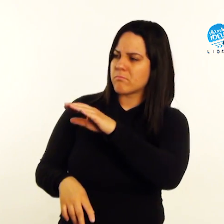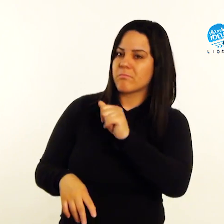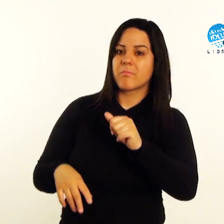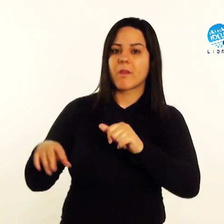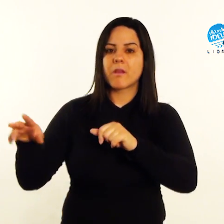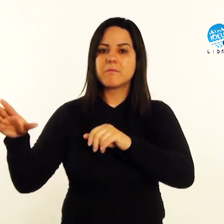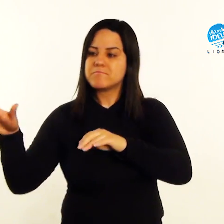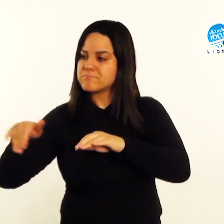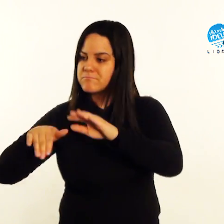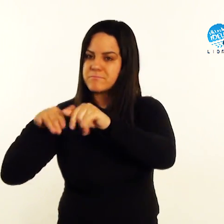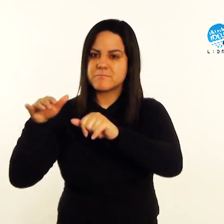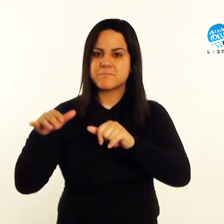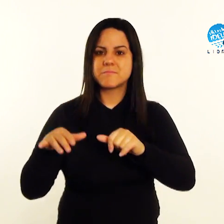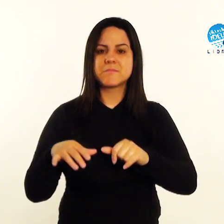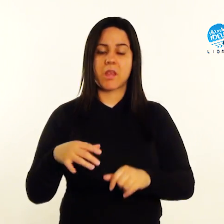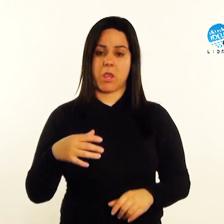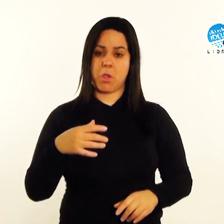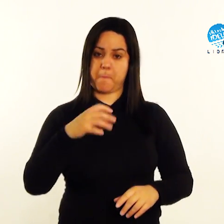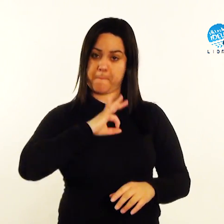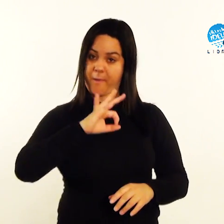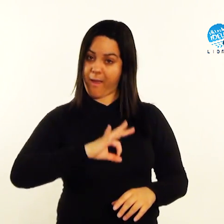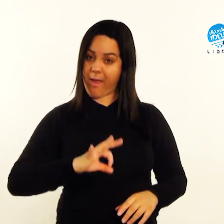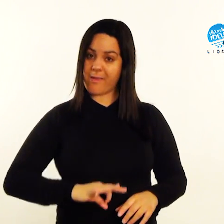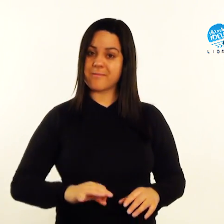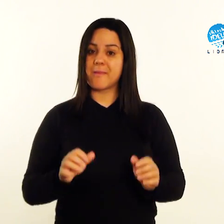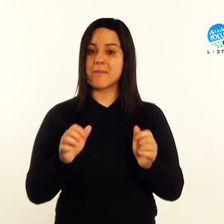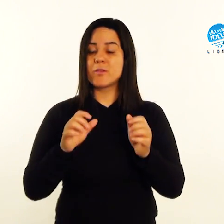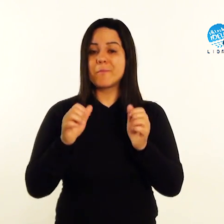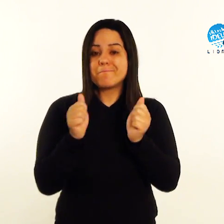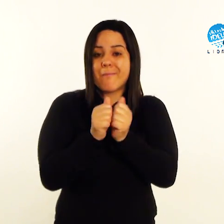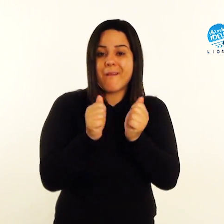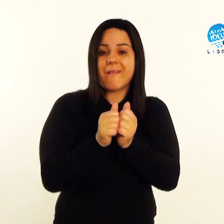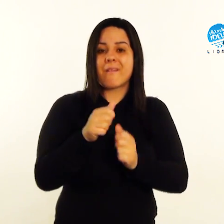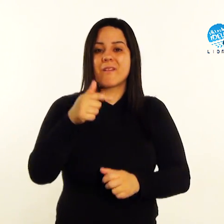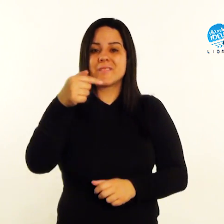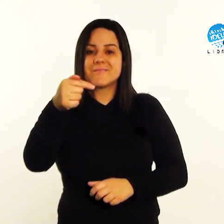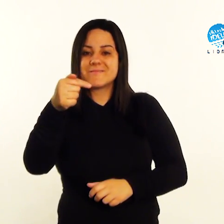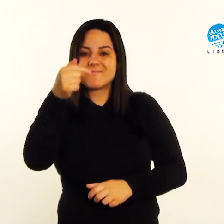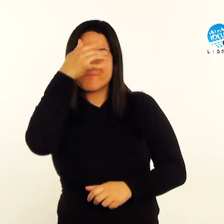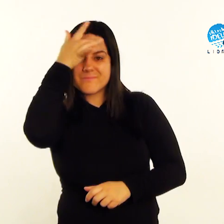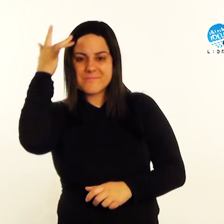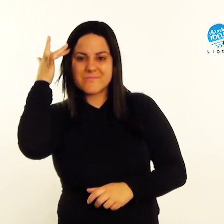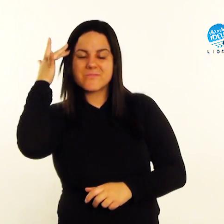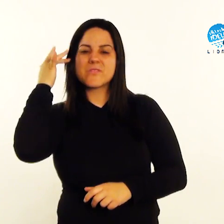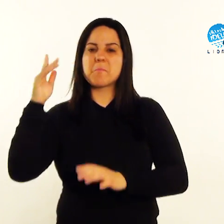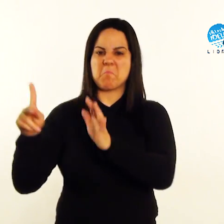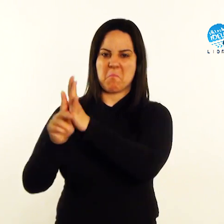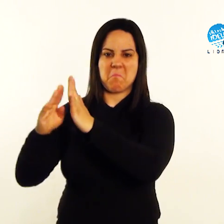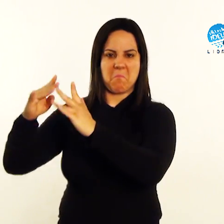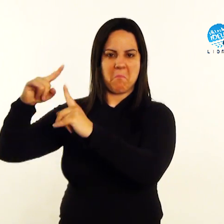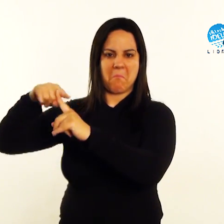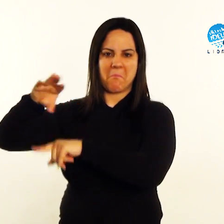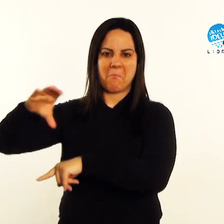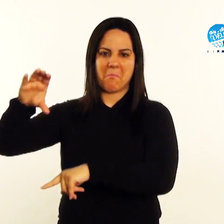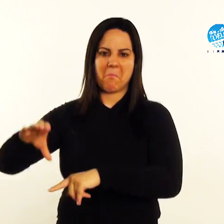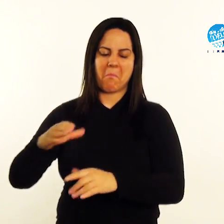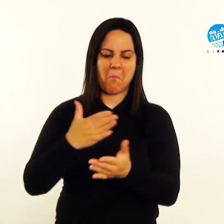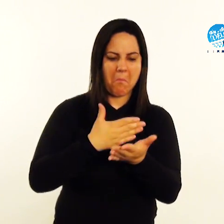Bíblia. Ele e mais 7 catequistas da sua paróquia. E começaram a ler a Bíblia, e